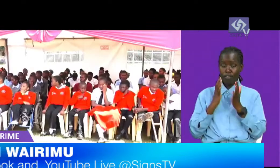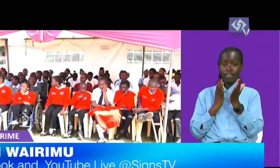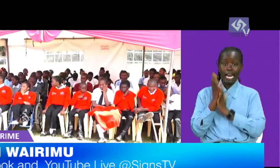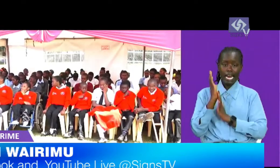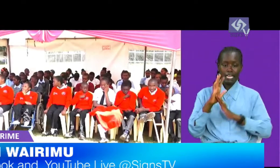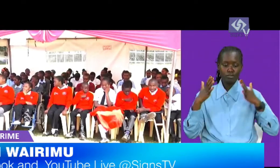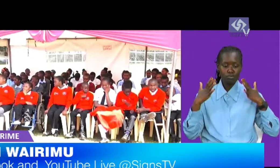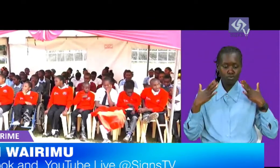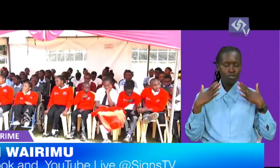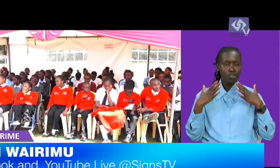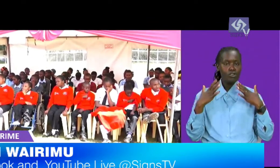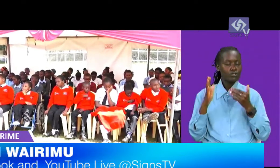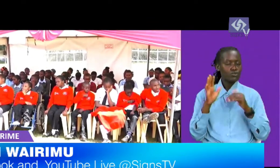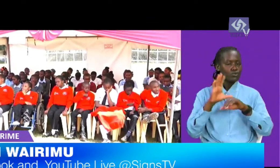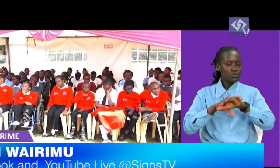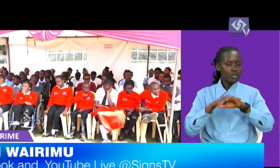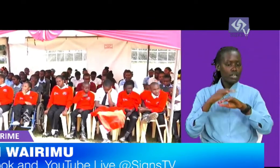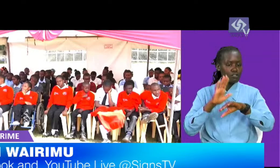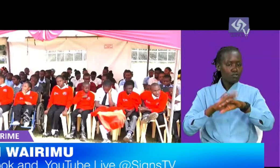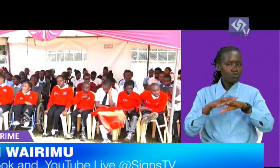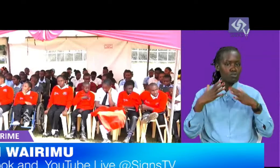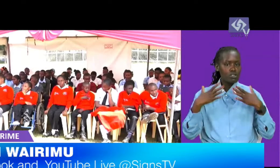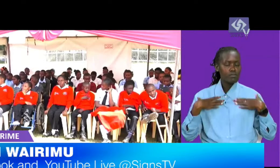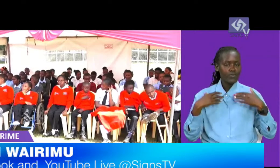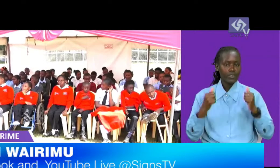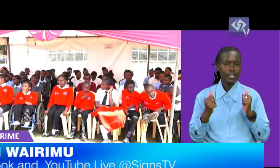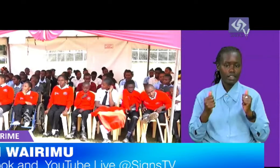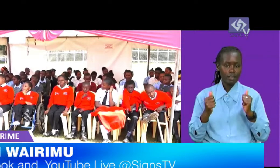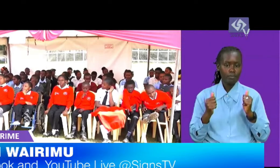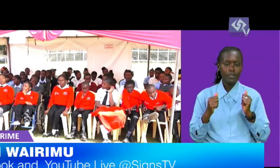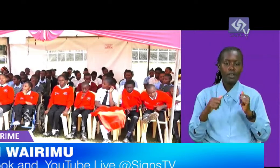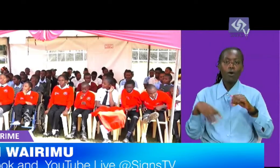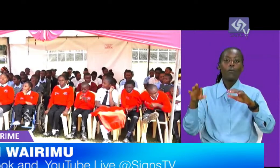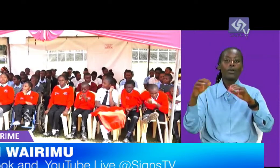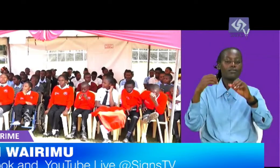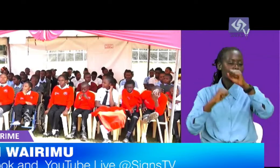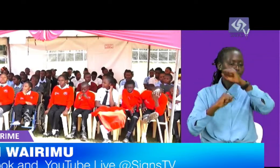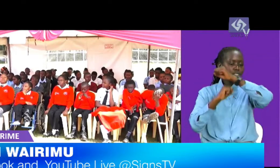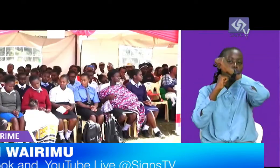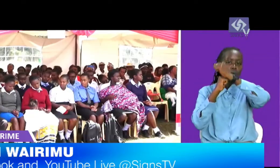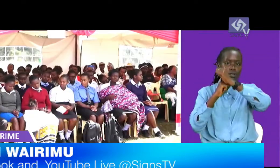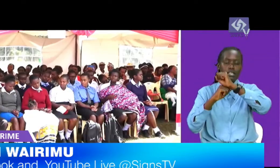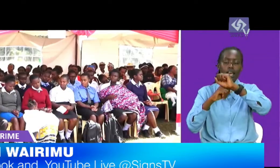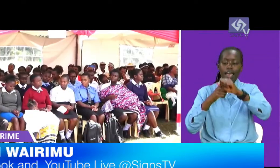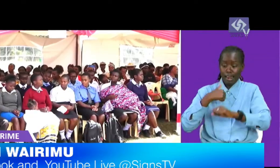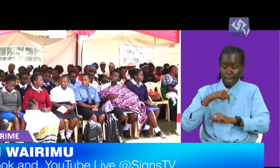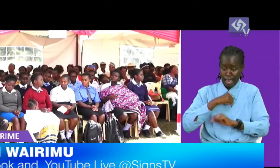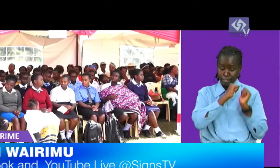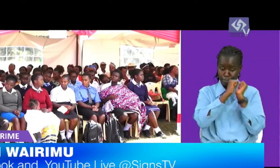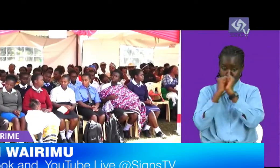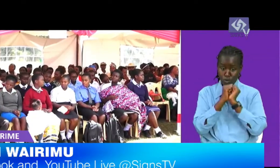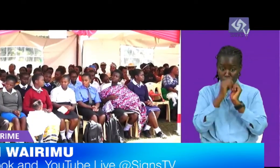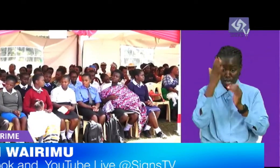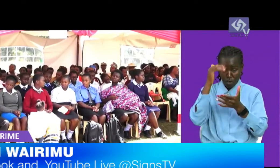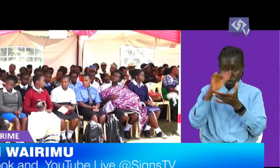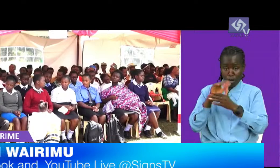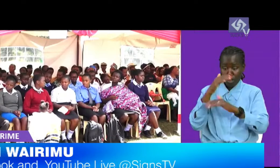hospitali nzuri ili apate matibabu. Tunaunga mkono na tuko na wao. Na tunaamini kwamba mipango yao ni